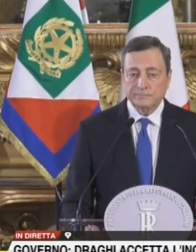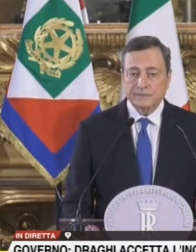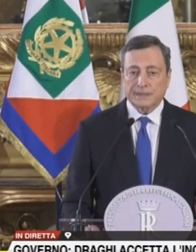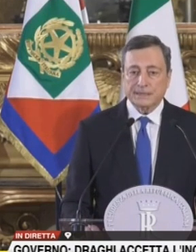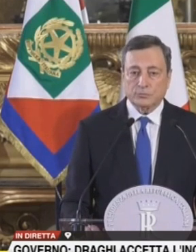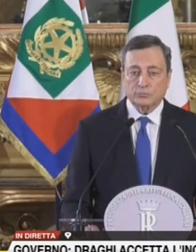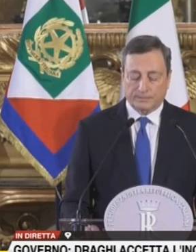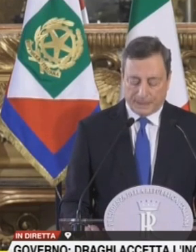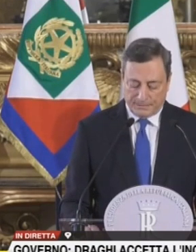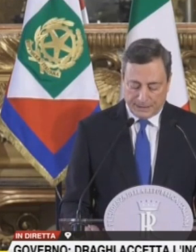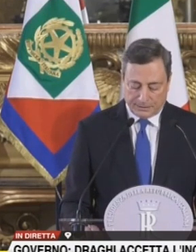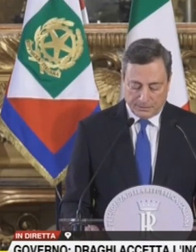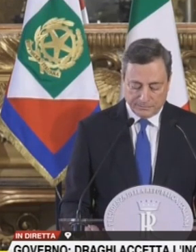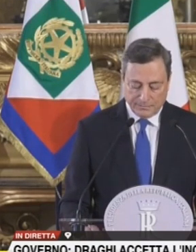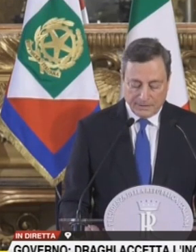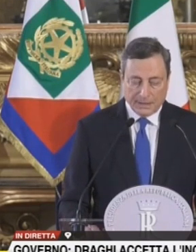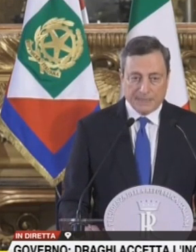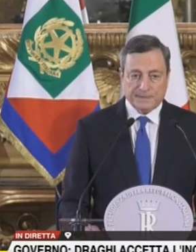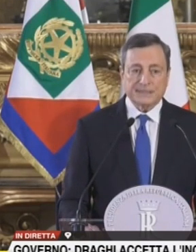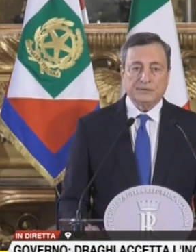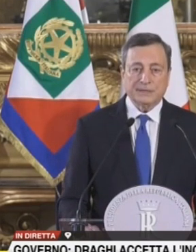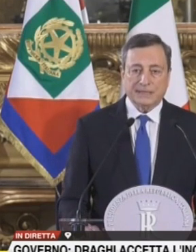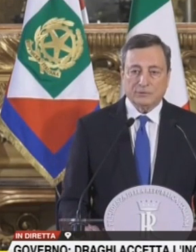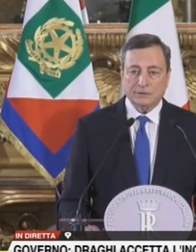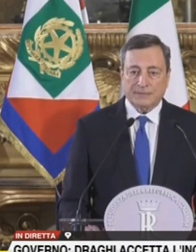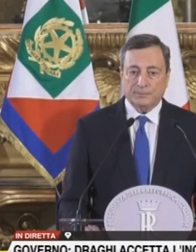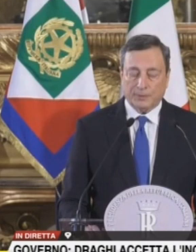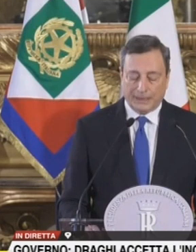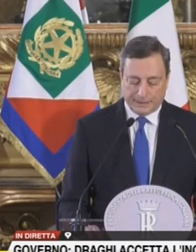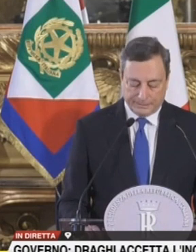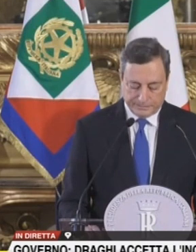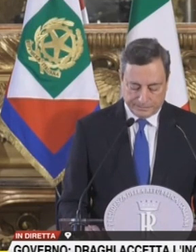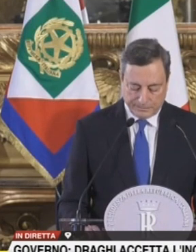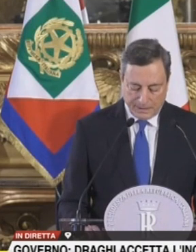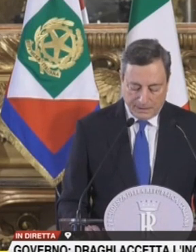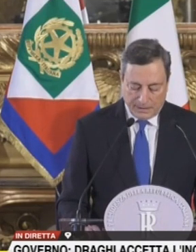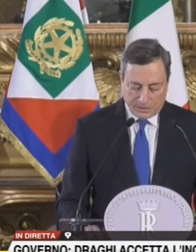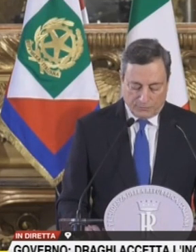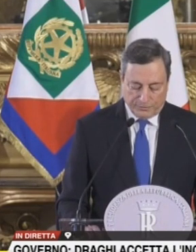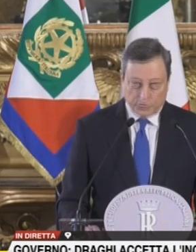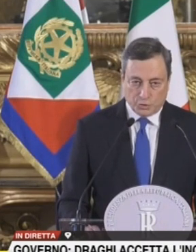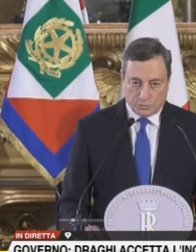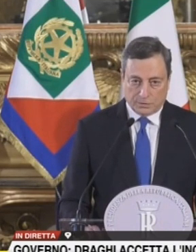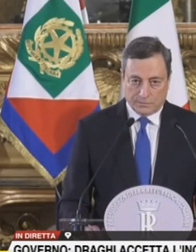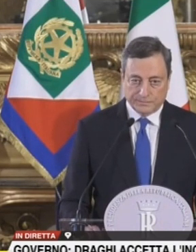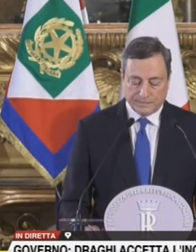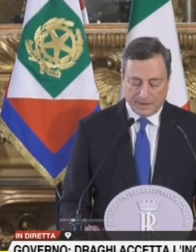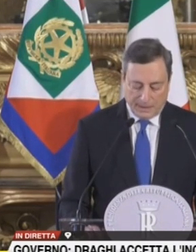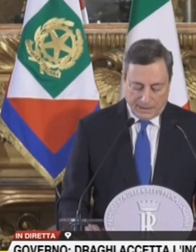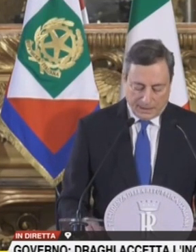rivolgerò innanzitutto al Parlamento, espressione della volontà popolare. Sono